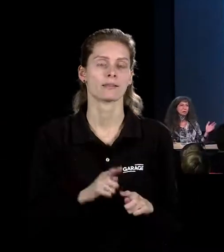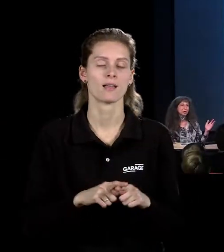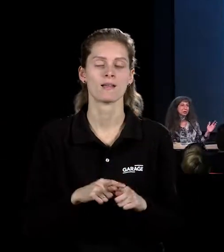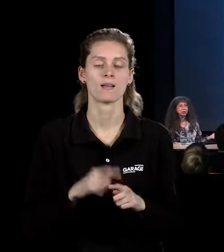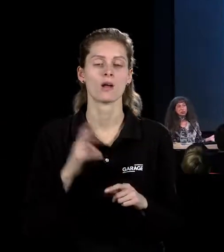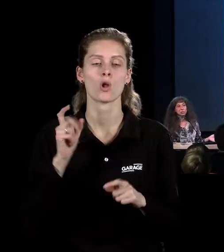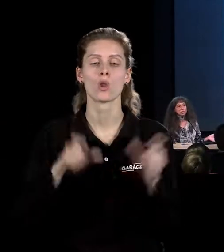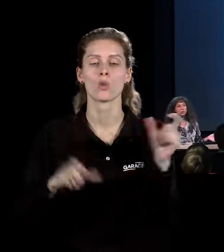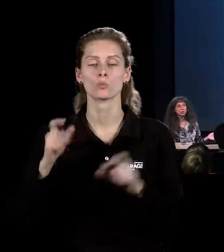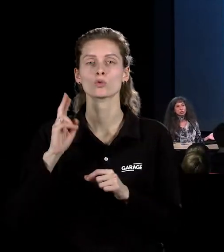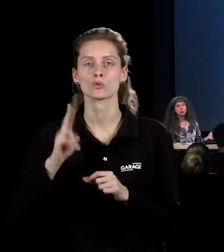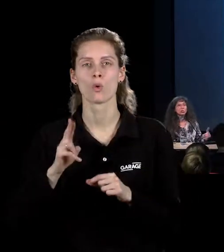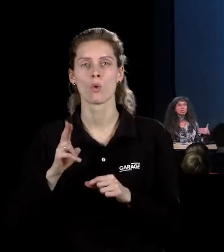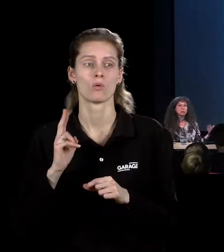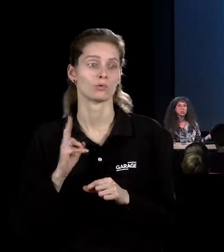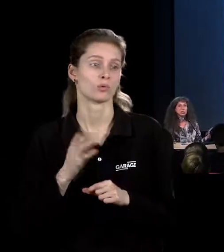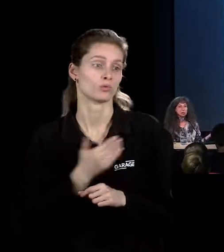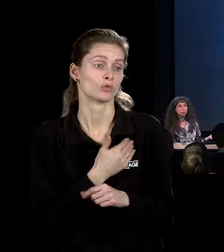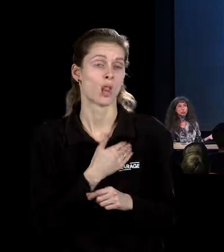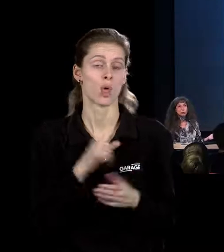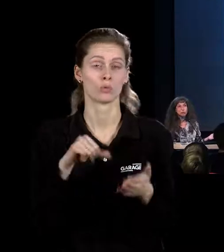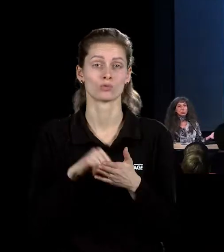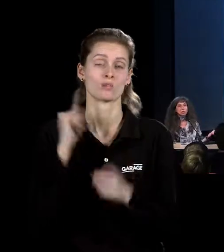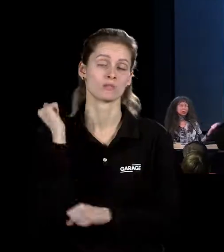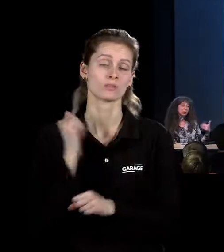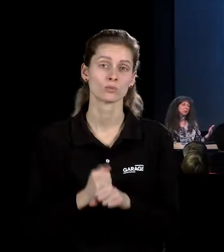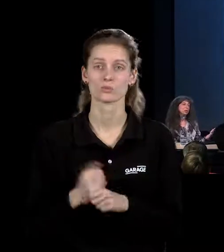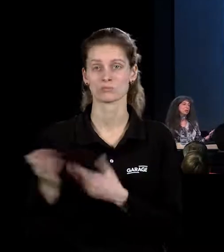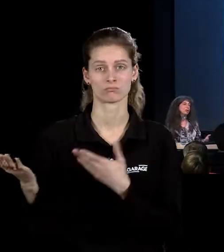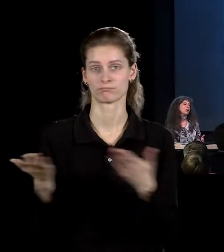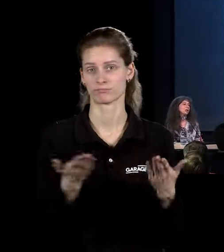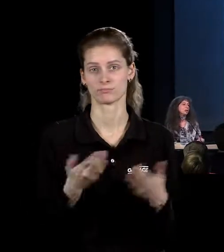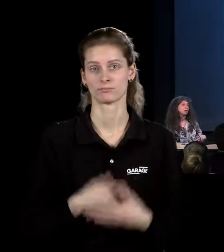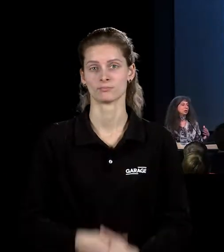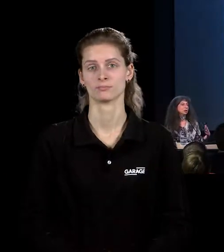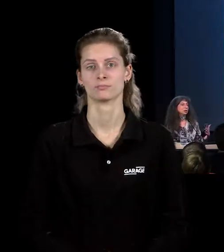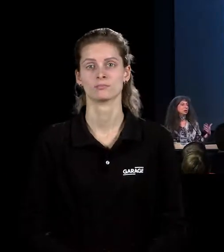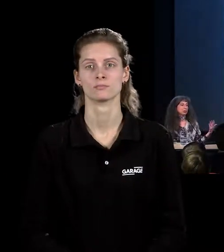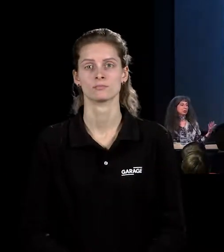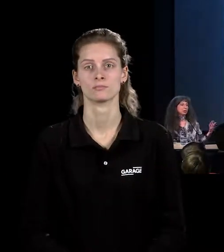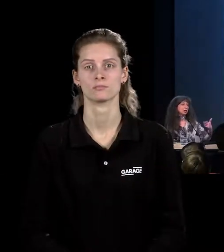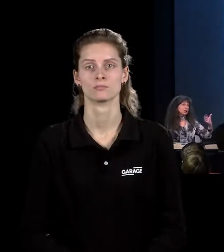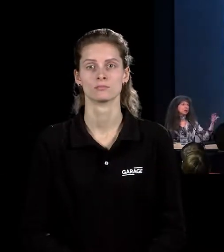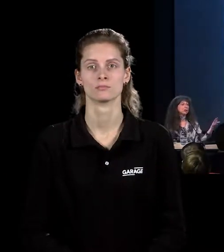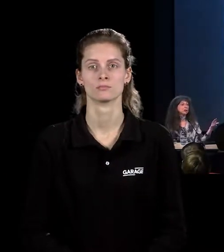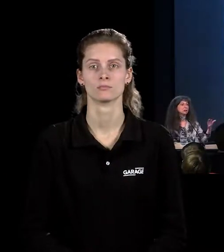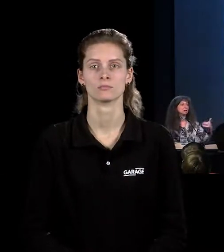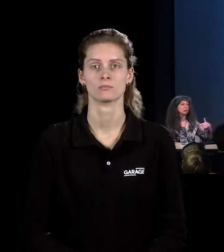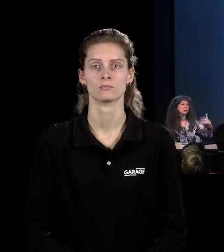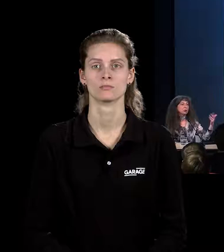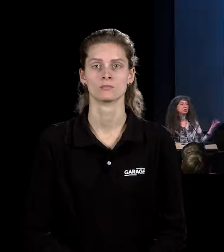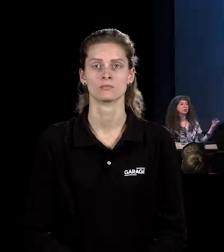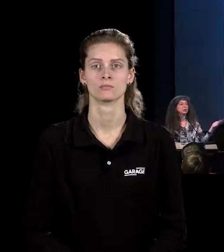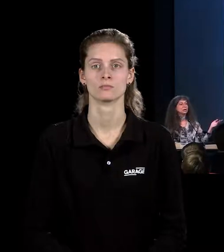добровольцев, по-моему, там, рабочих. И вот эта самая картинка